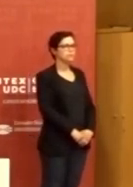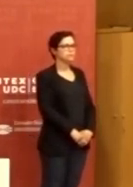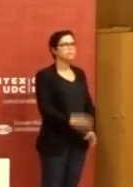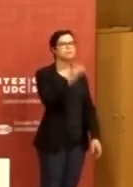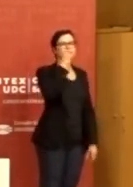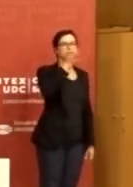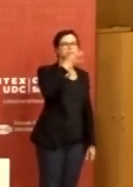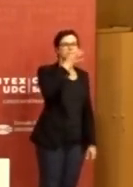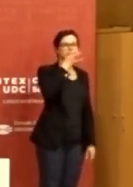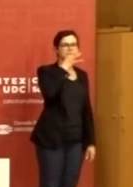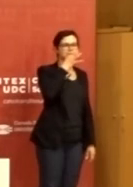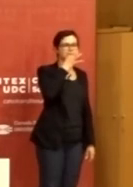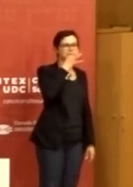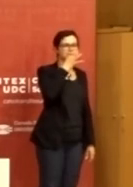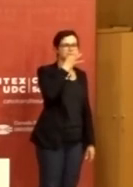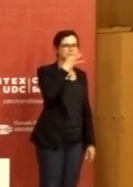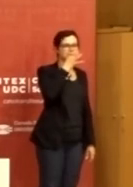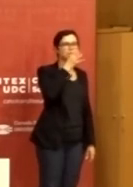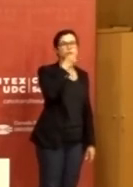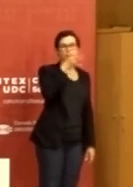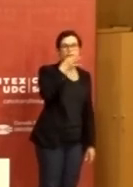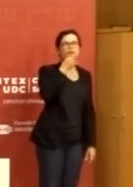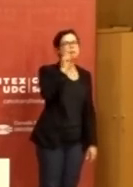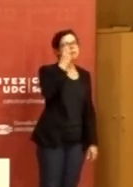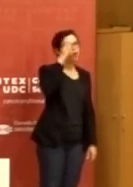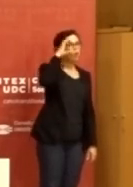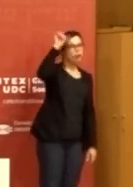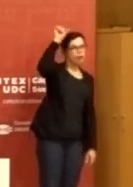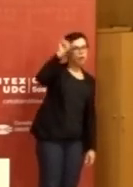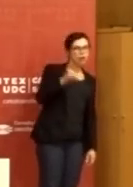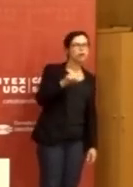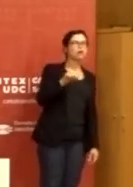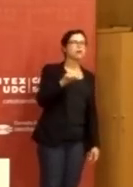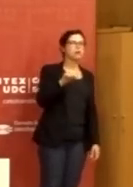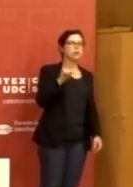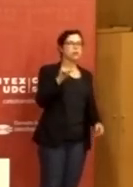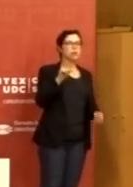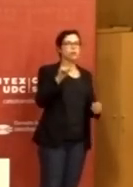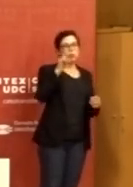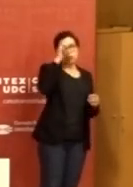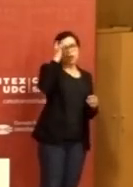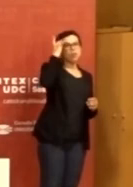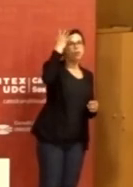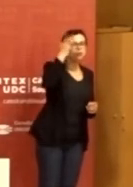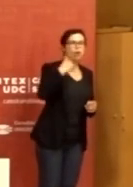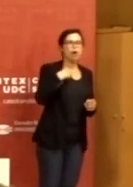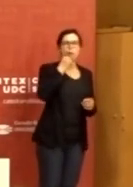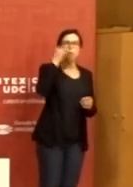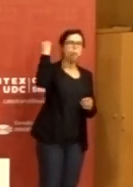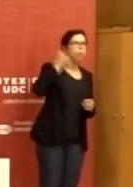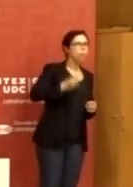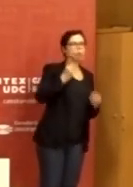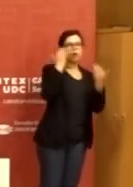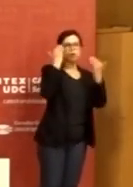Buenas tardes. Antes de nada, quería agradecerles su iniciativa en la cátedra, y que está dando tan buenos resultados, y su concreción a la